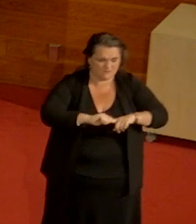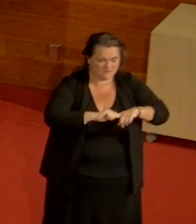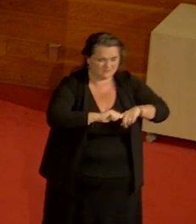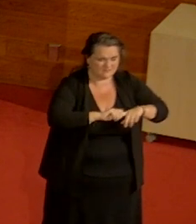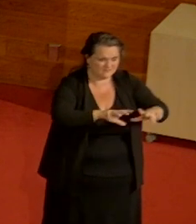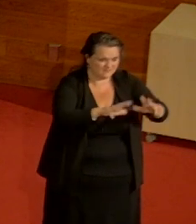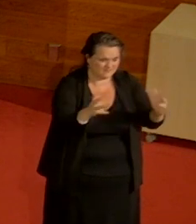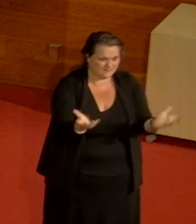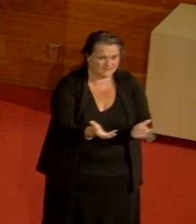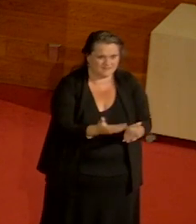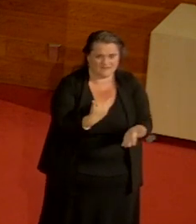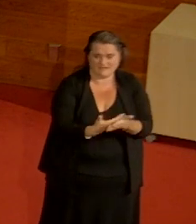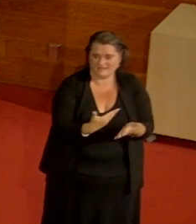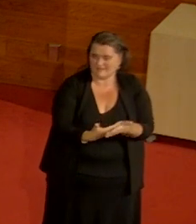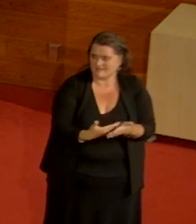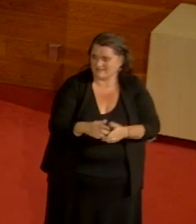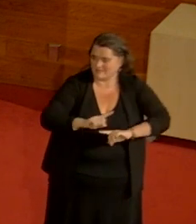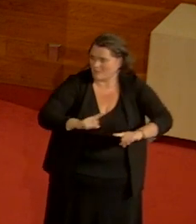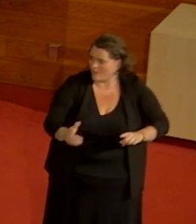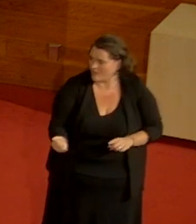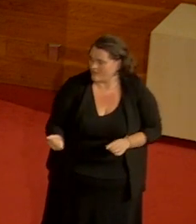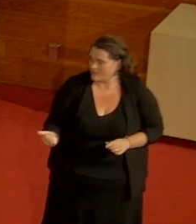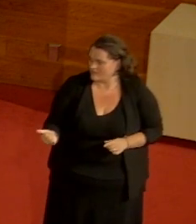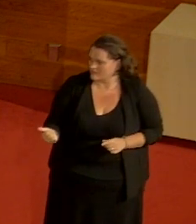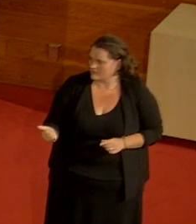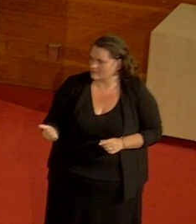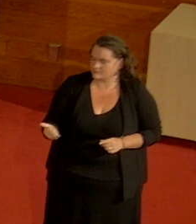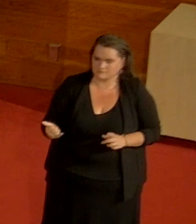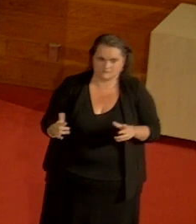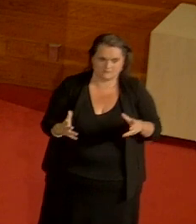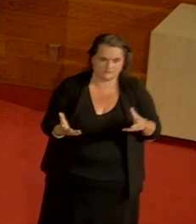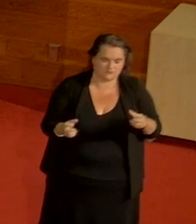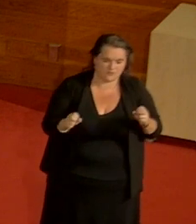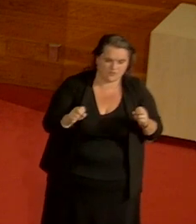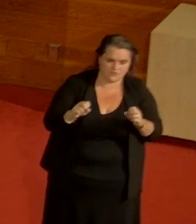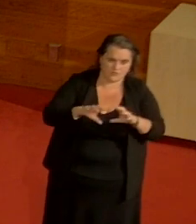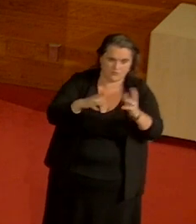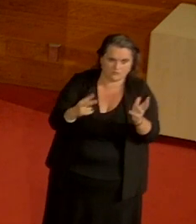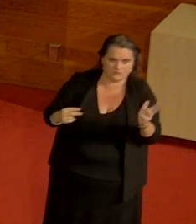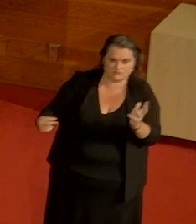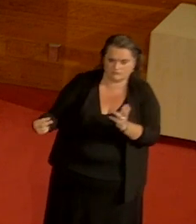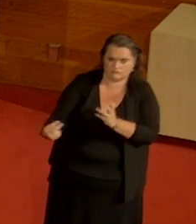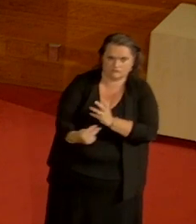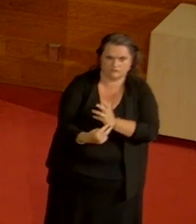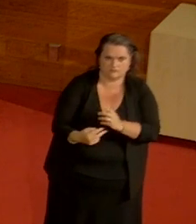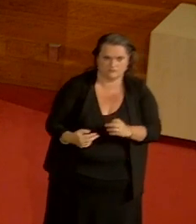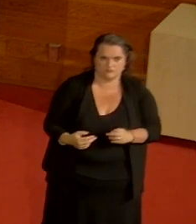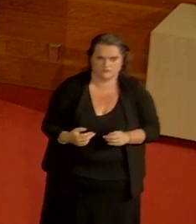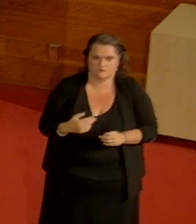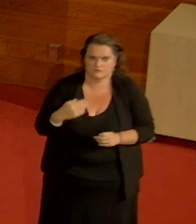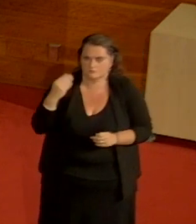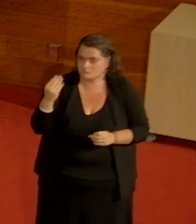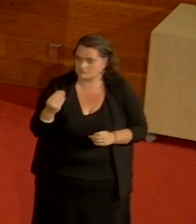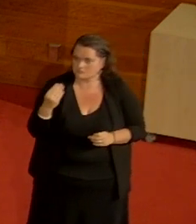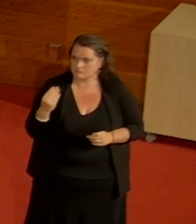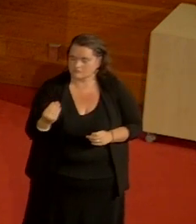siquiera está garantizado es decir esa esos distintos estratos que uno tiende a a pensar y